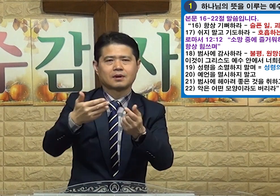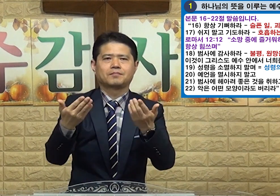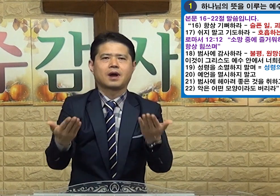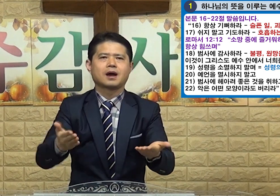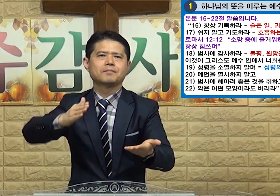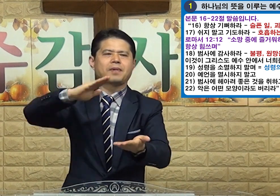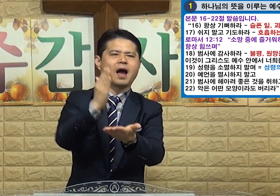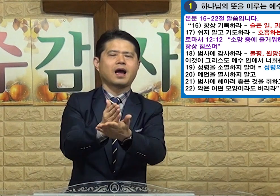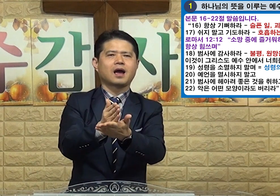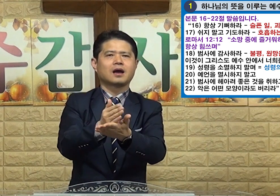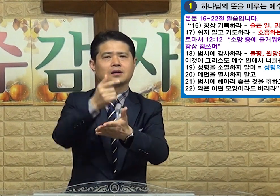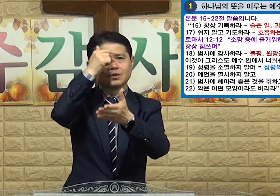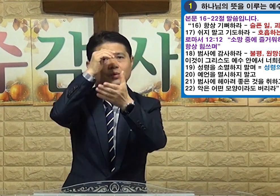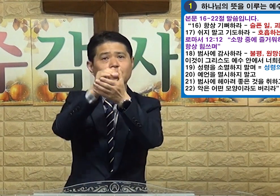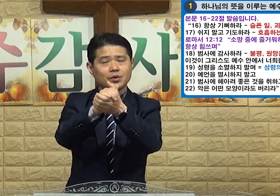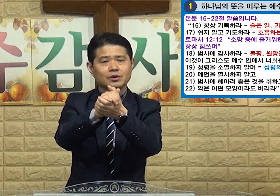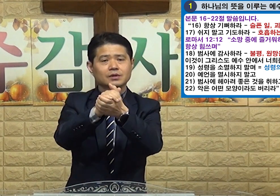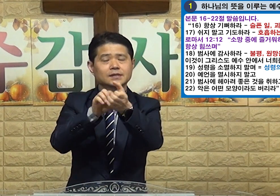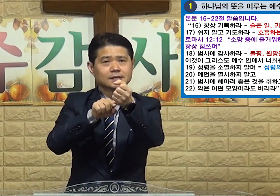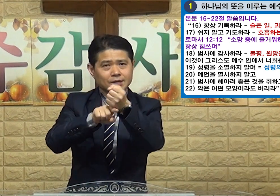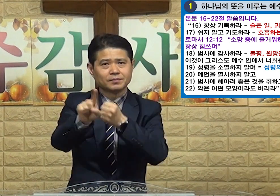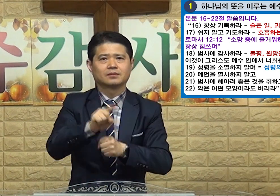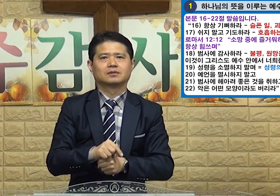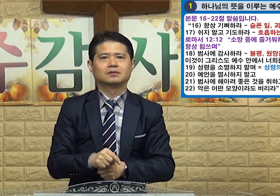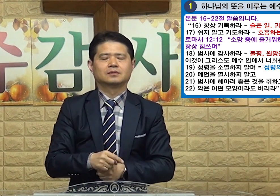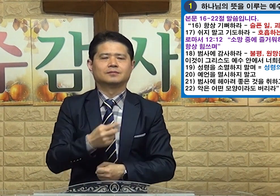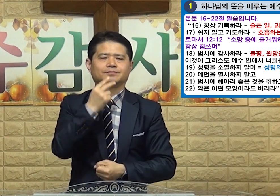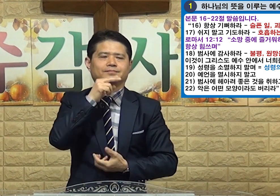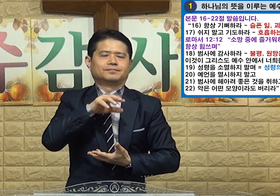있습니다. 17절에 쉬지 말고 기도하라.